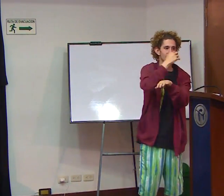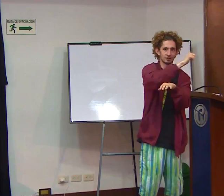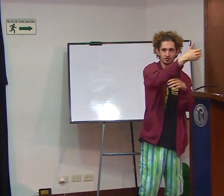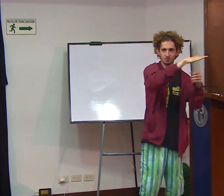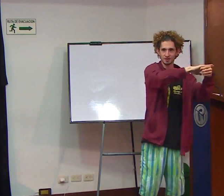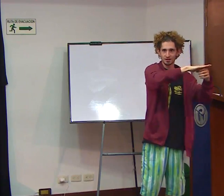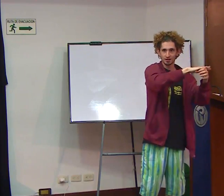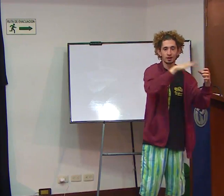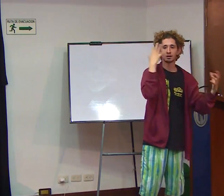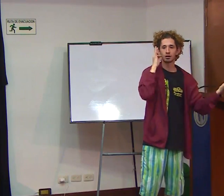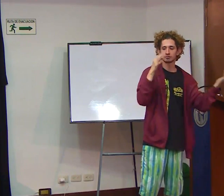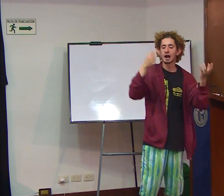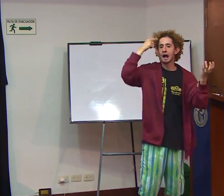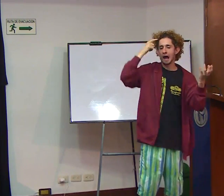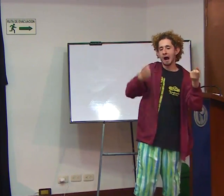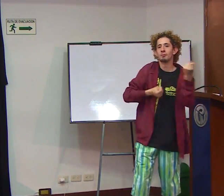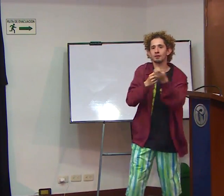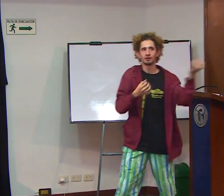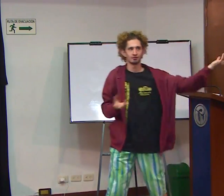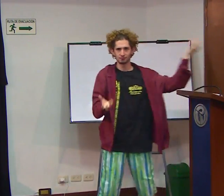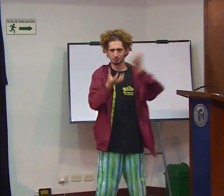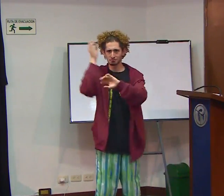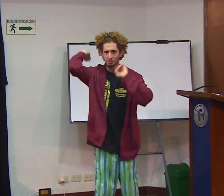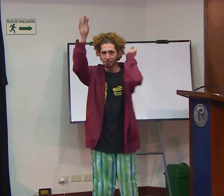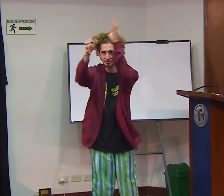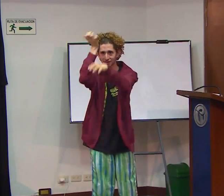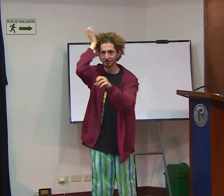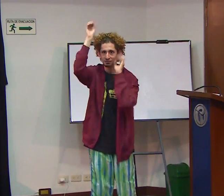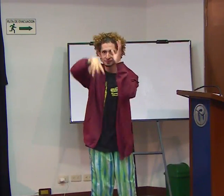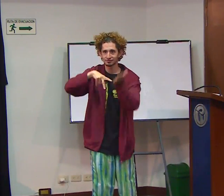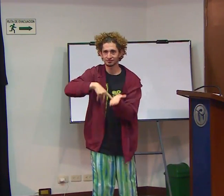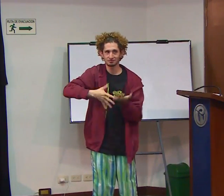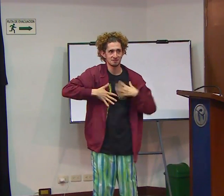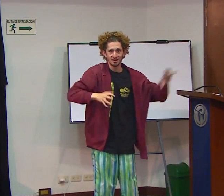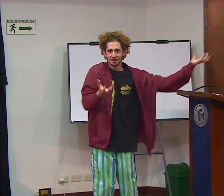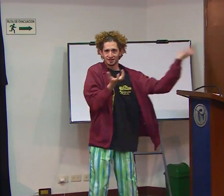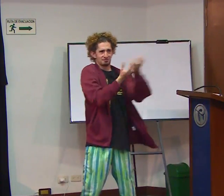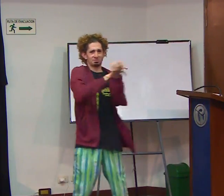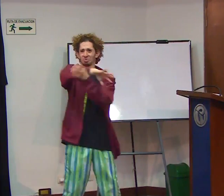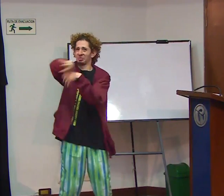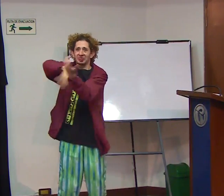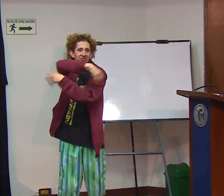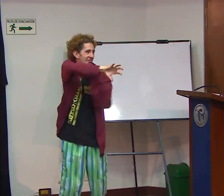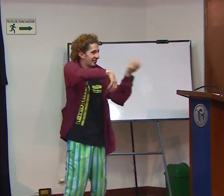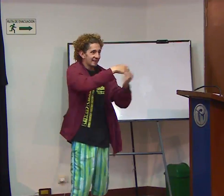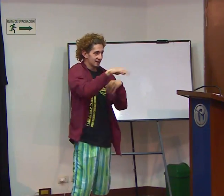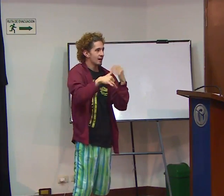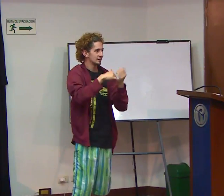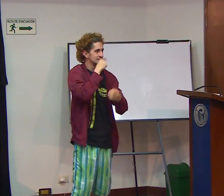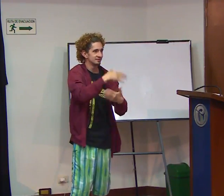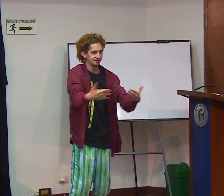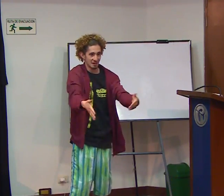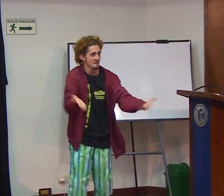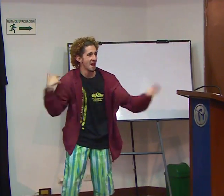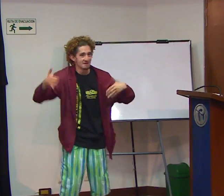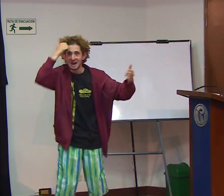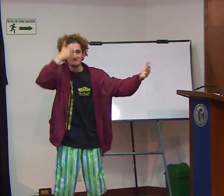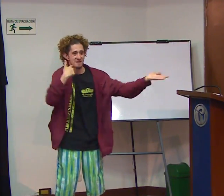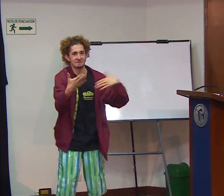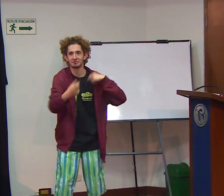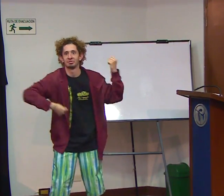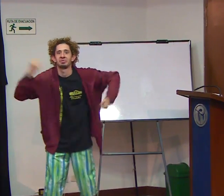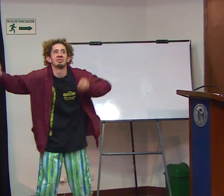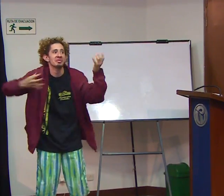a golpearnos y con la tanqueta y pues todas estas cuestiones. Y llegó otro grupo,